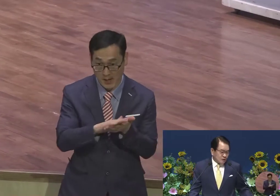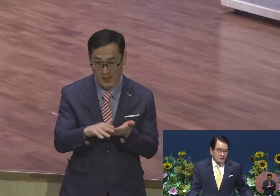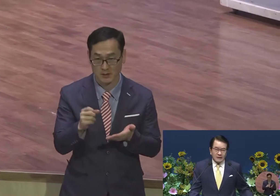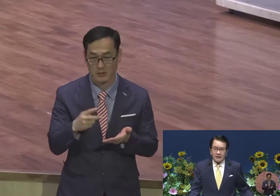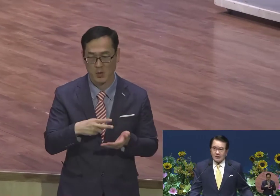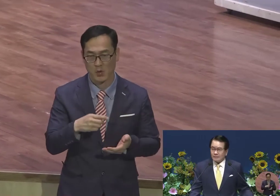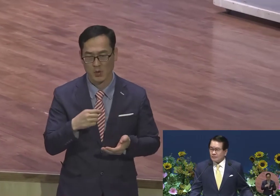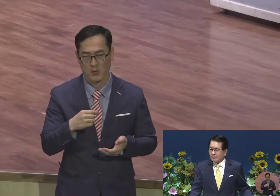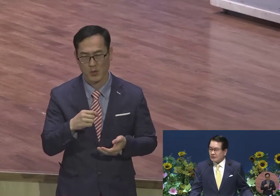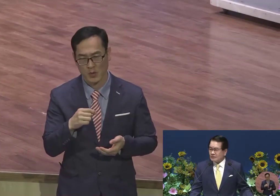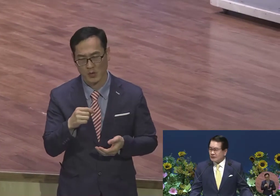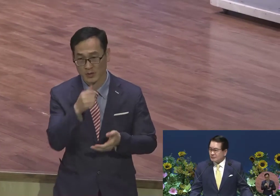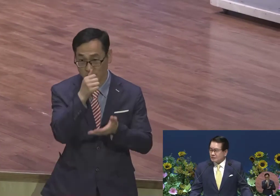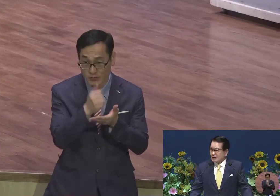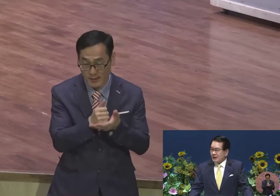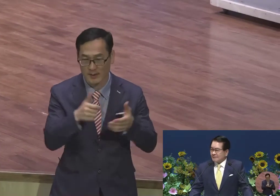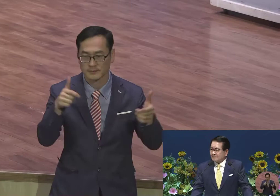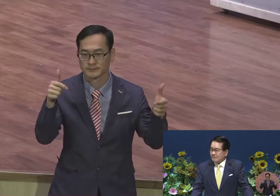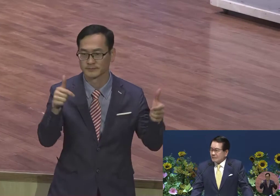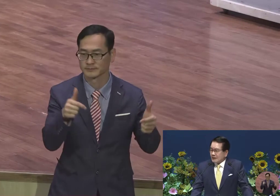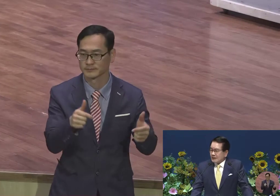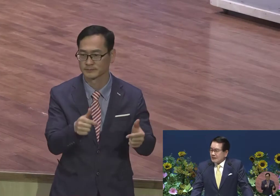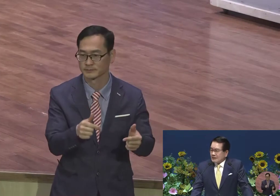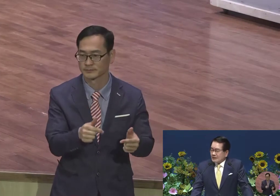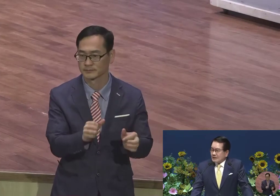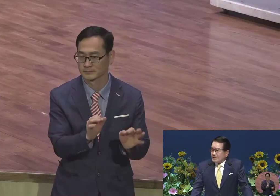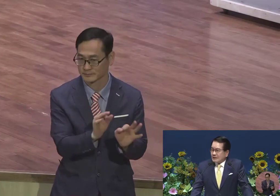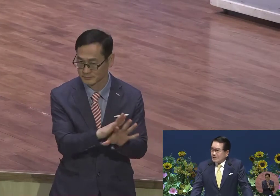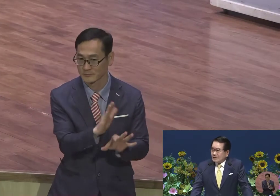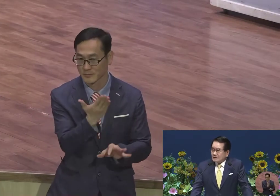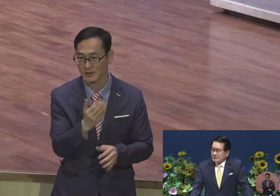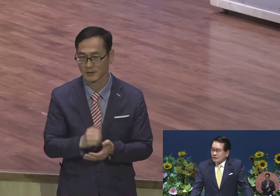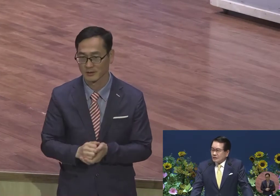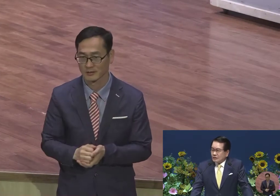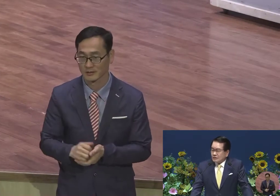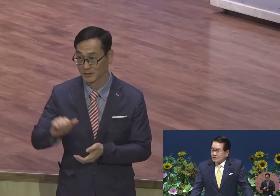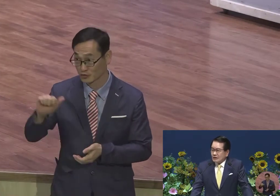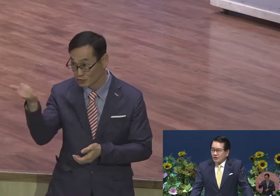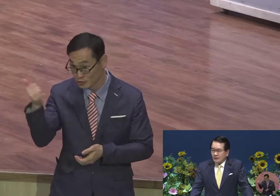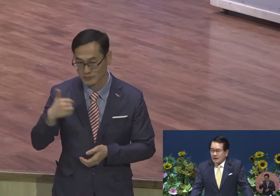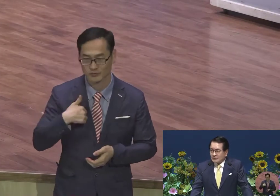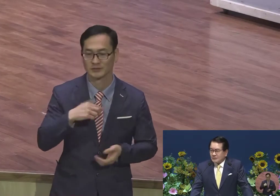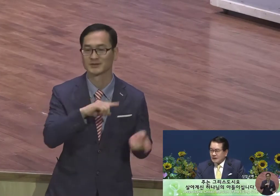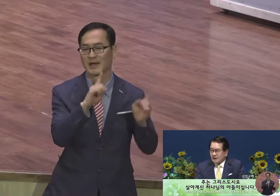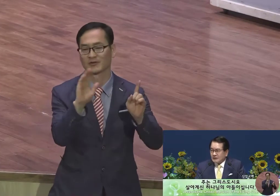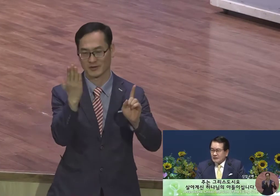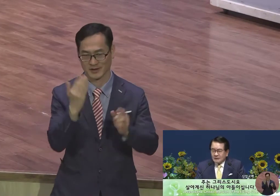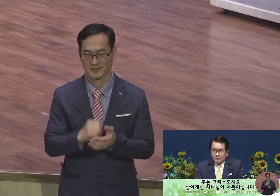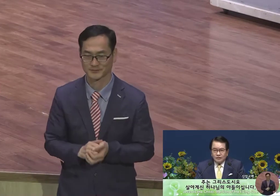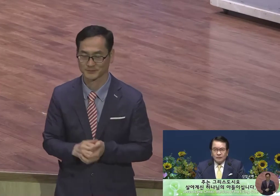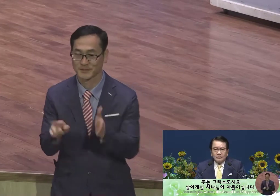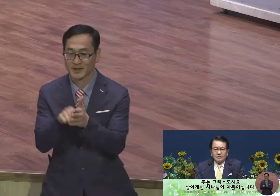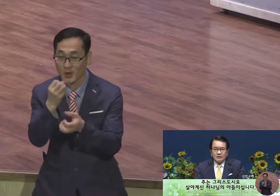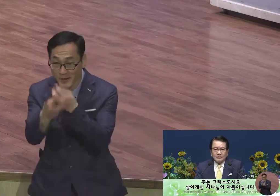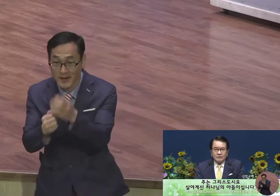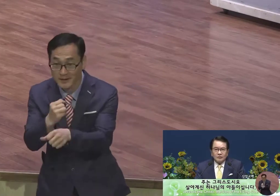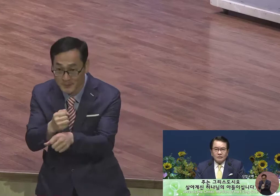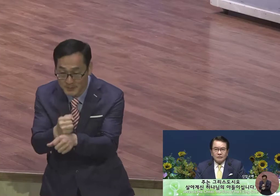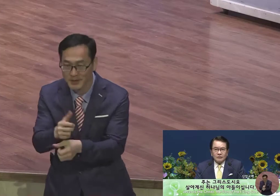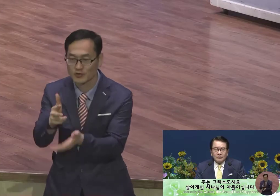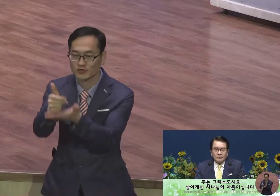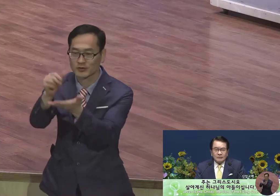구원받은 애 감격스럽습니다. 서로 신앙고보하겠습니다. 주는